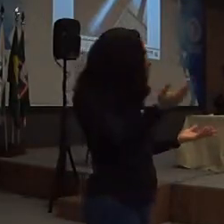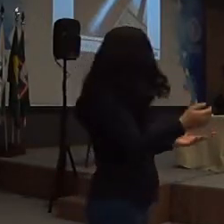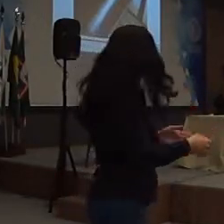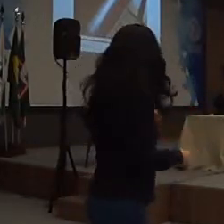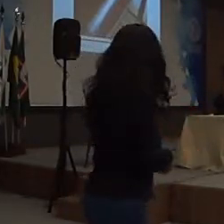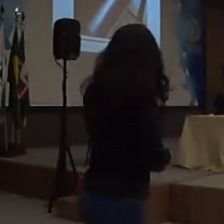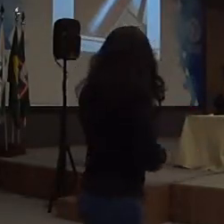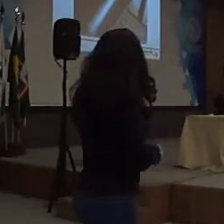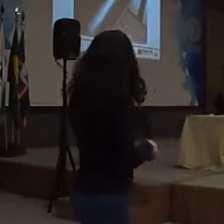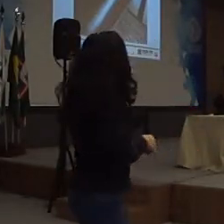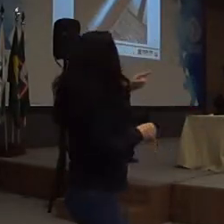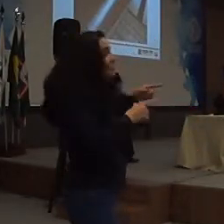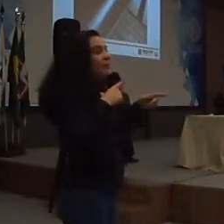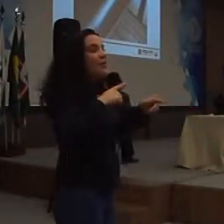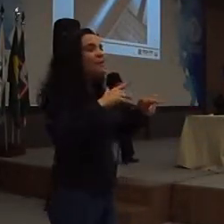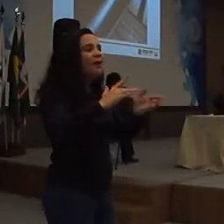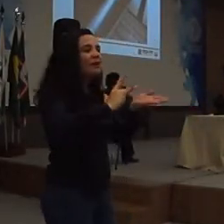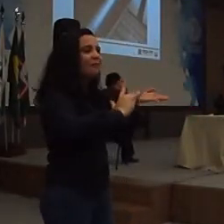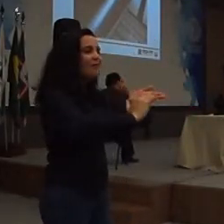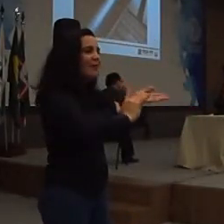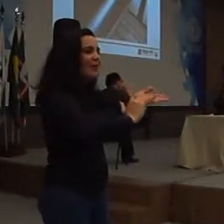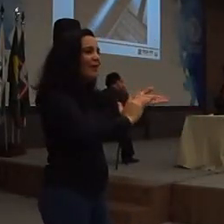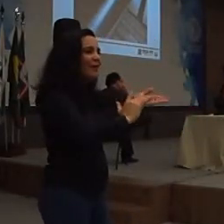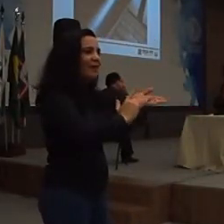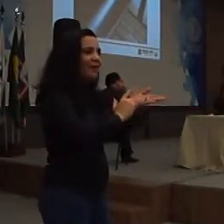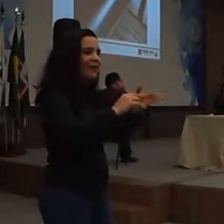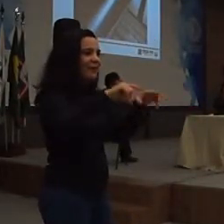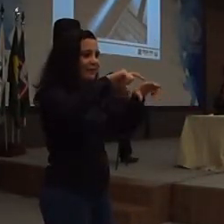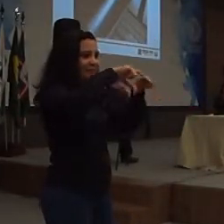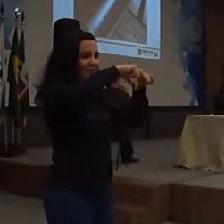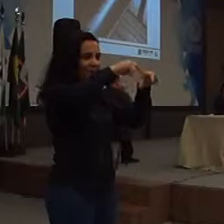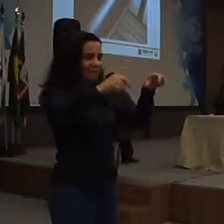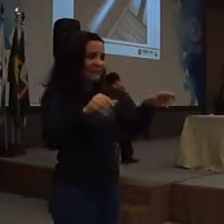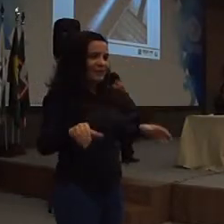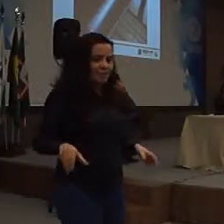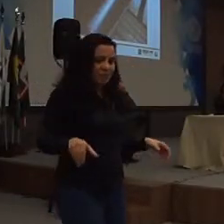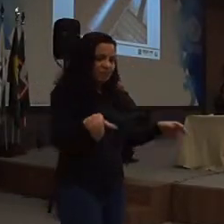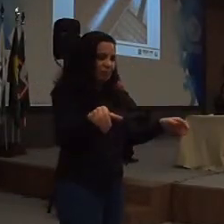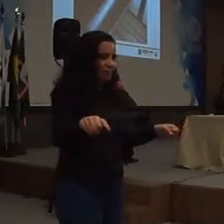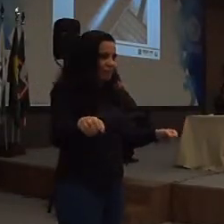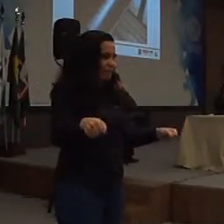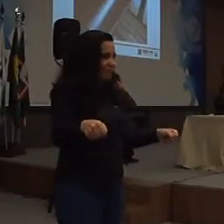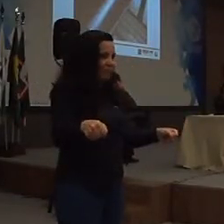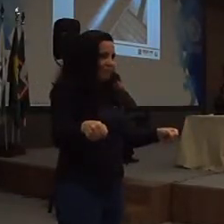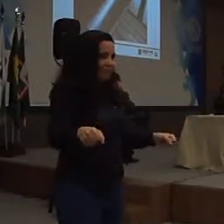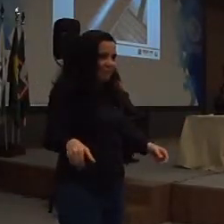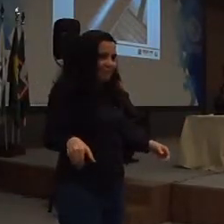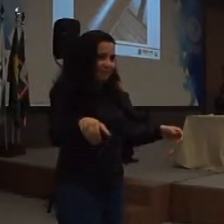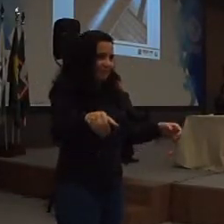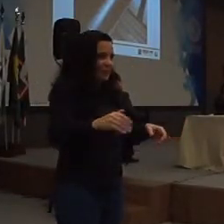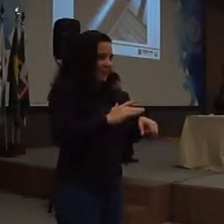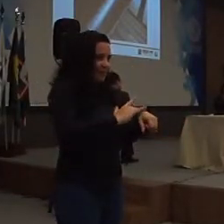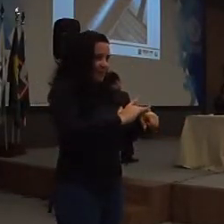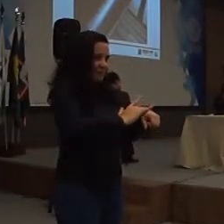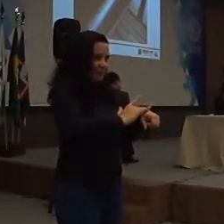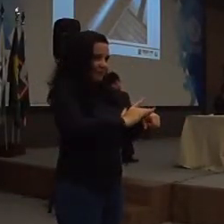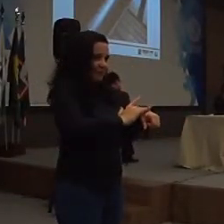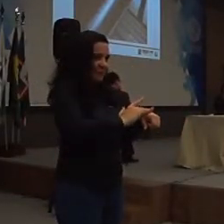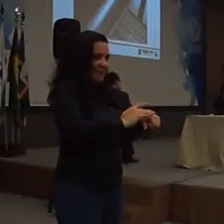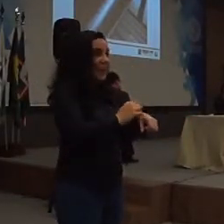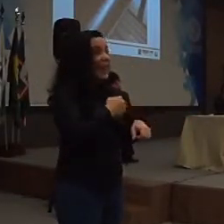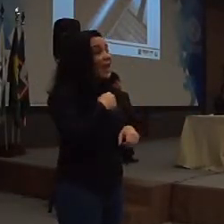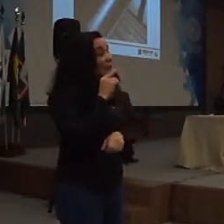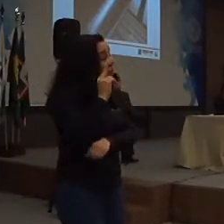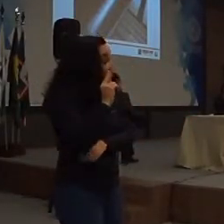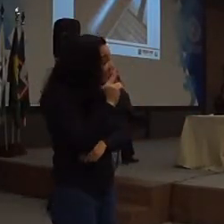Sinais nos corrimões, eu já tive uma participação que a gente chegou para fazer uma fiscalização e os sinais em praia estavam colocados